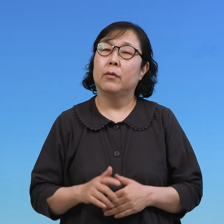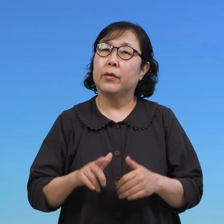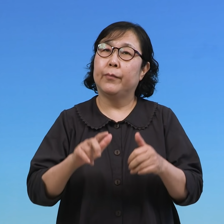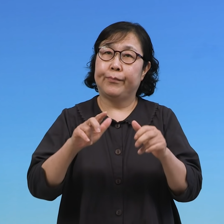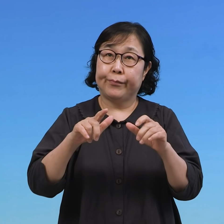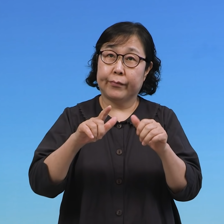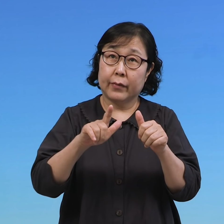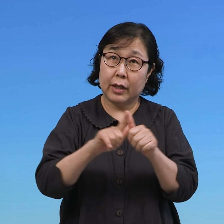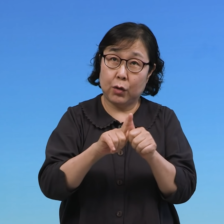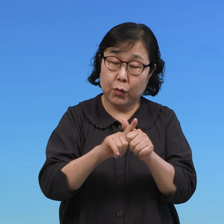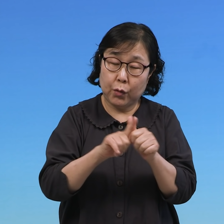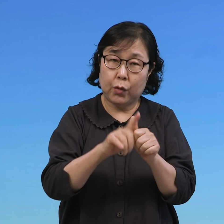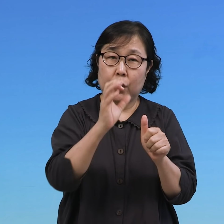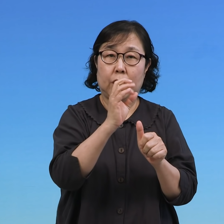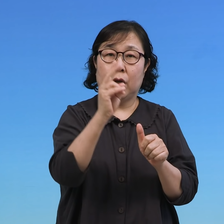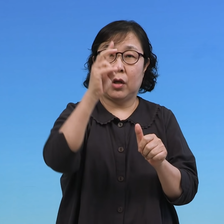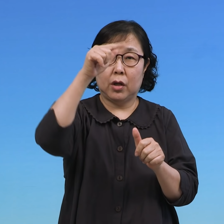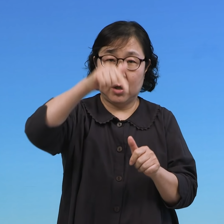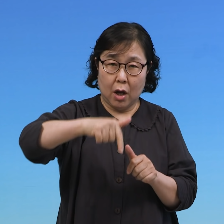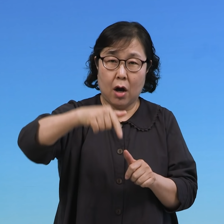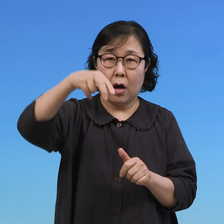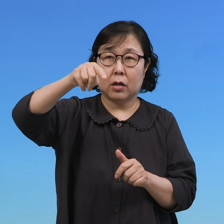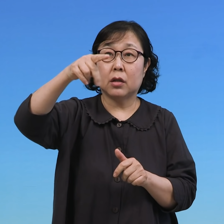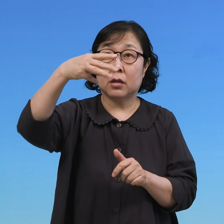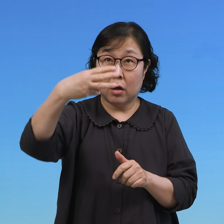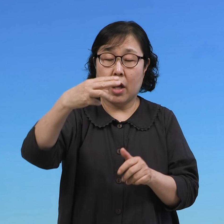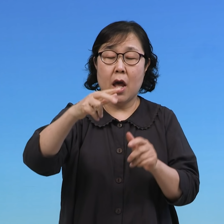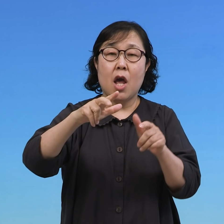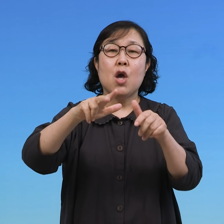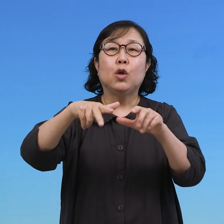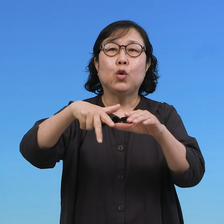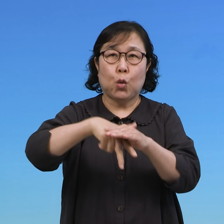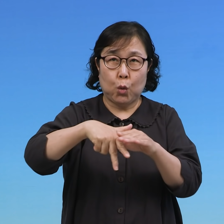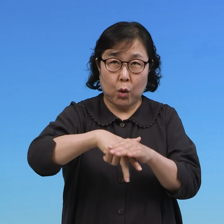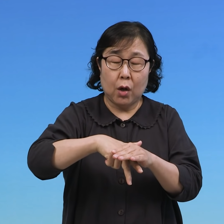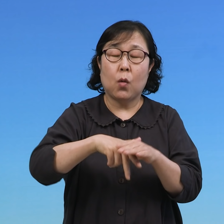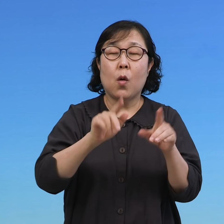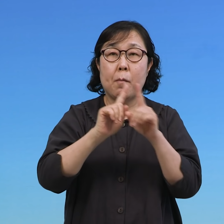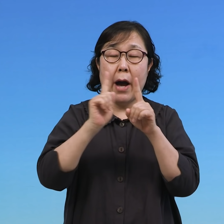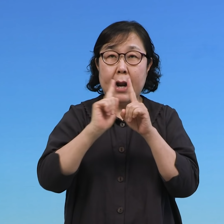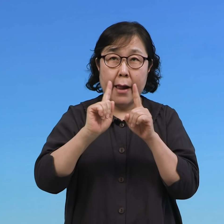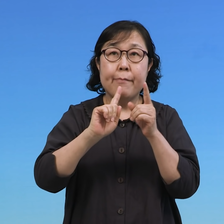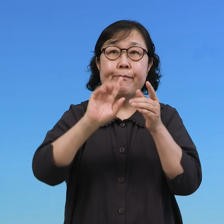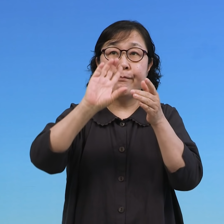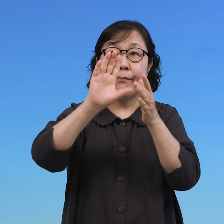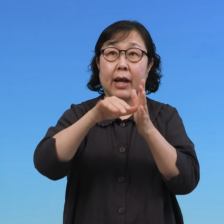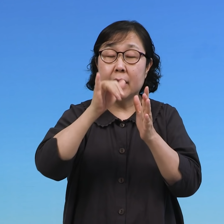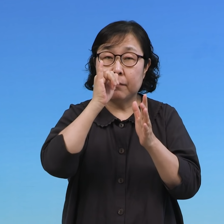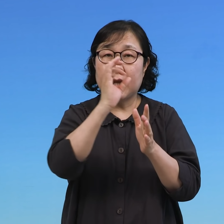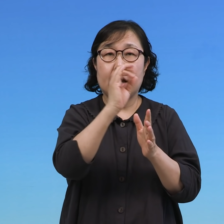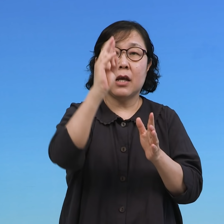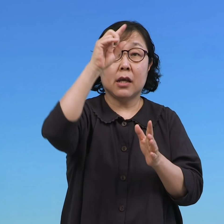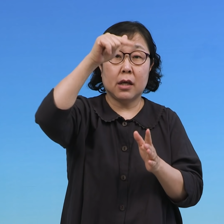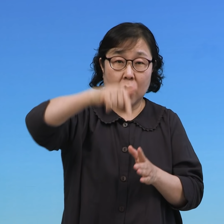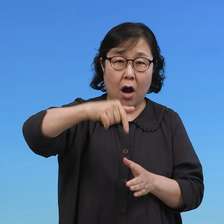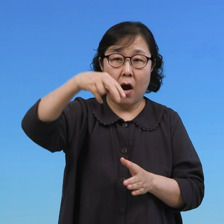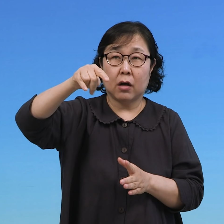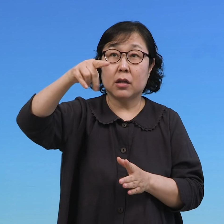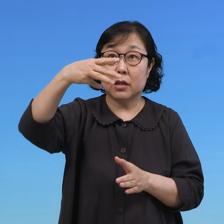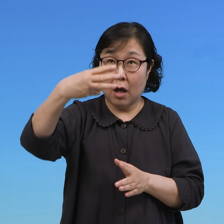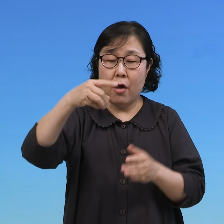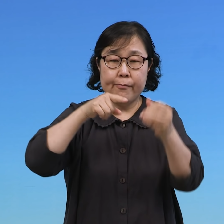흔히들 기독교를 그 역설의 종교다 이렇게 표현하는 경우가 있습니다. 이 역설,